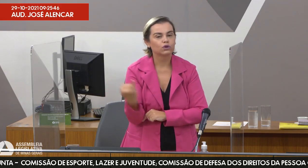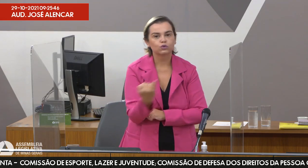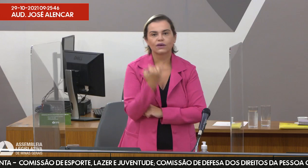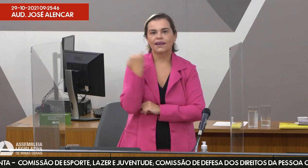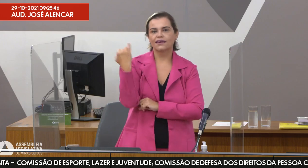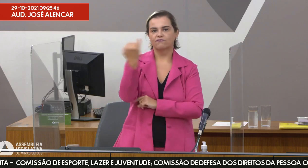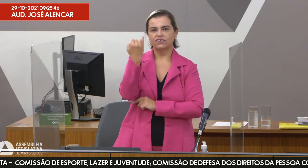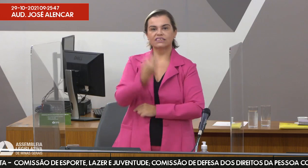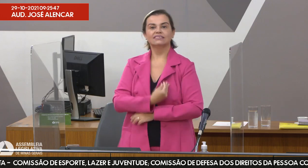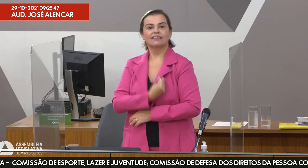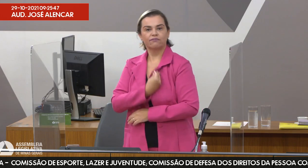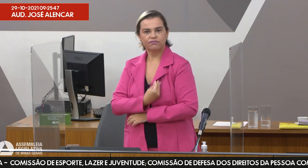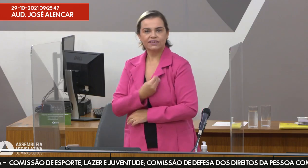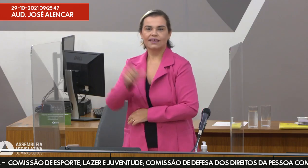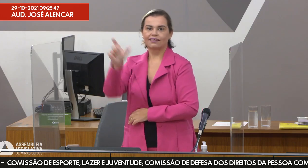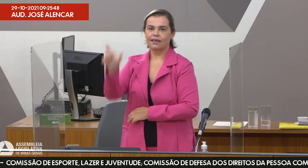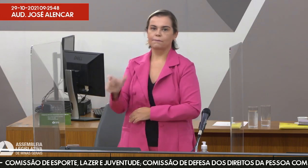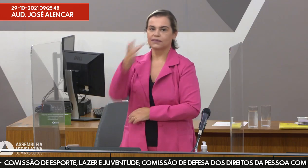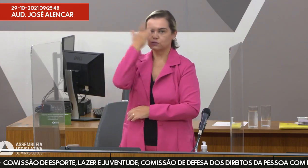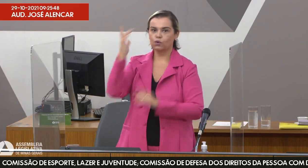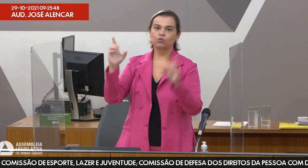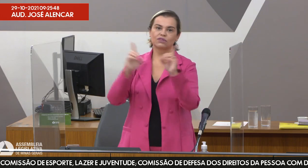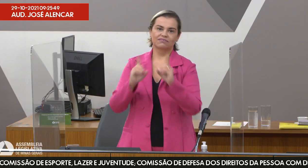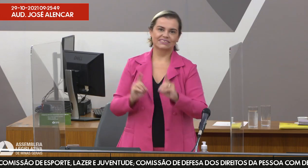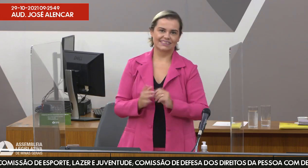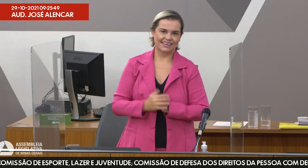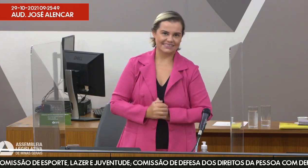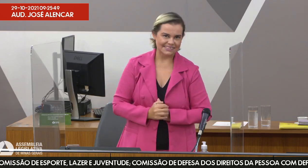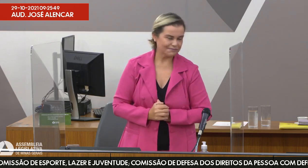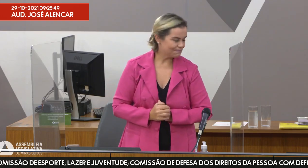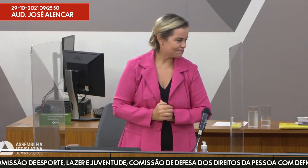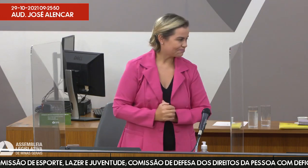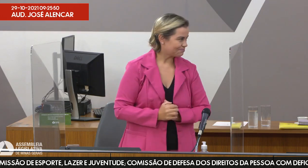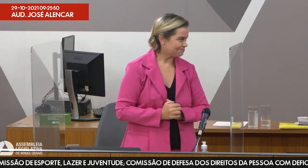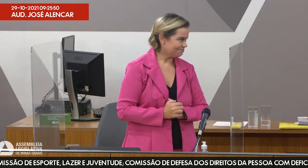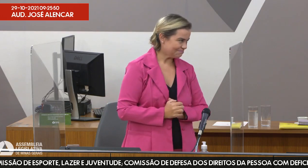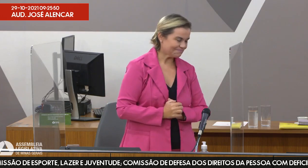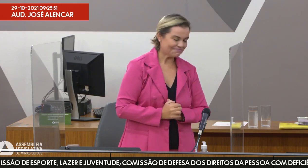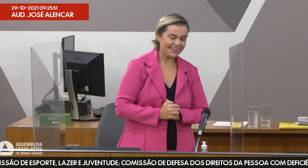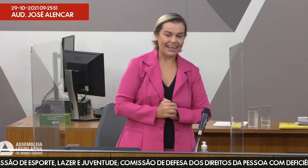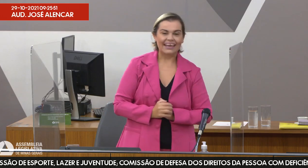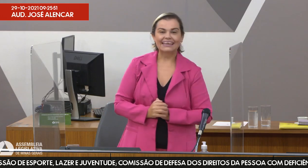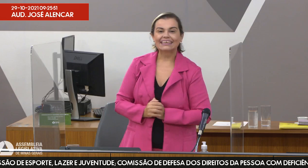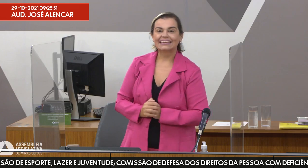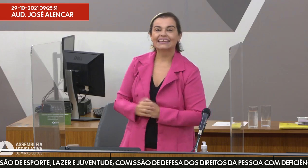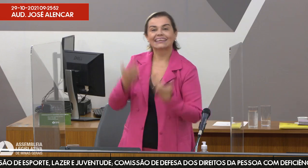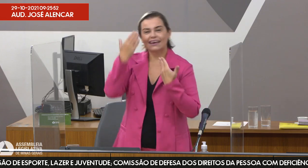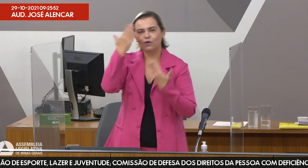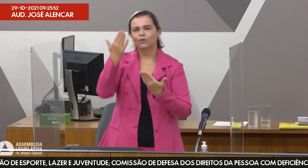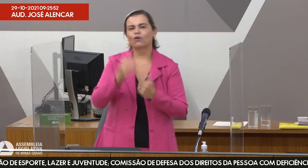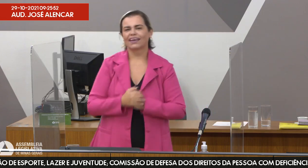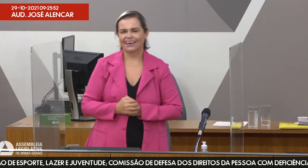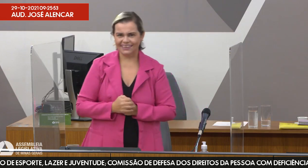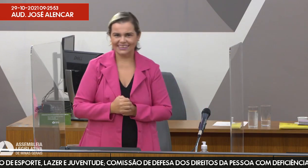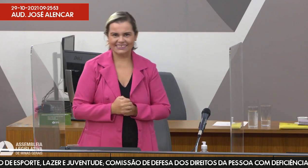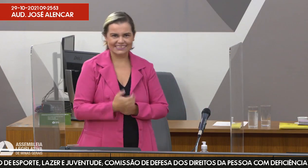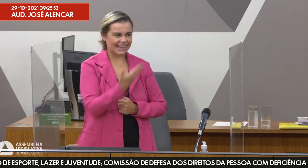E regulamentaremos mais dois artigos até o final deste ano, que são muito caros às pessoas